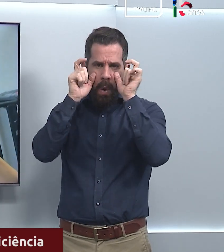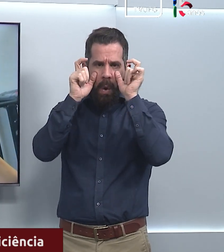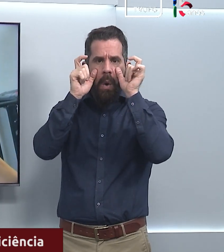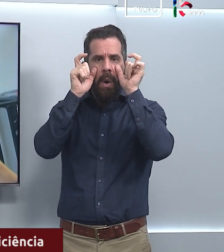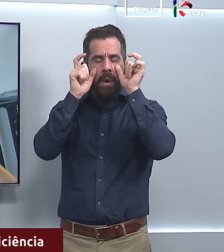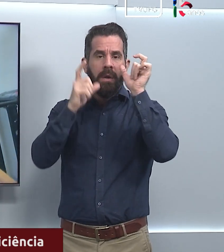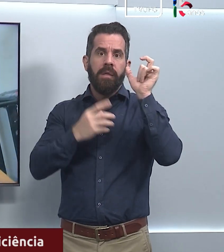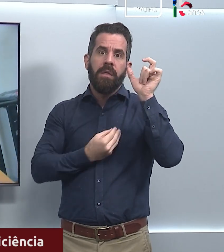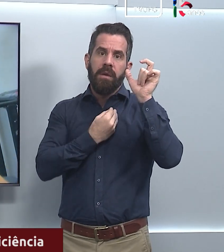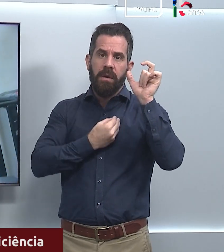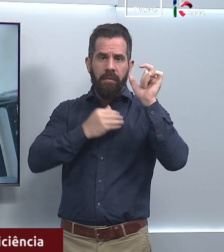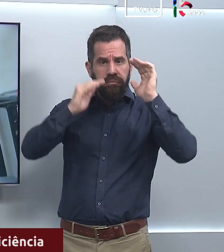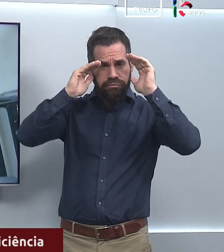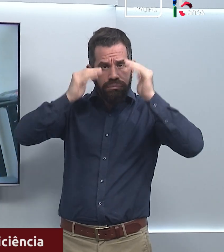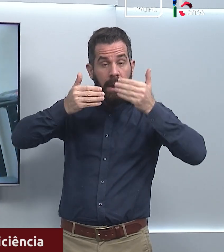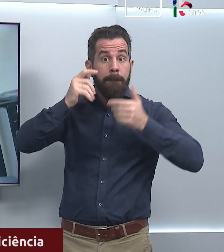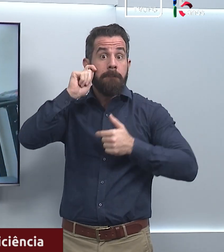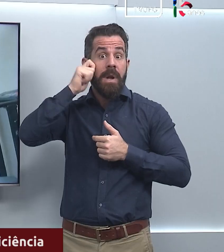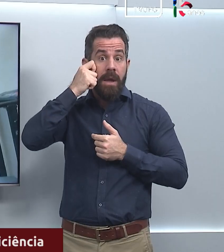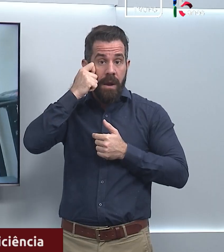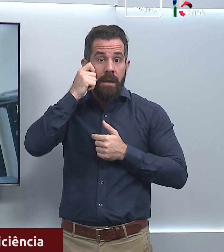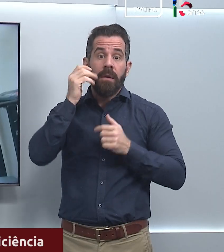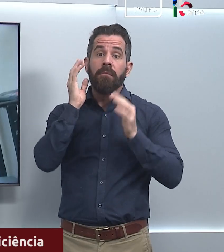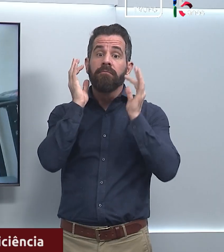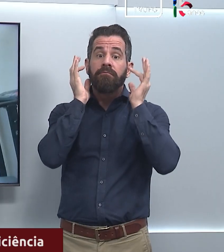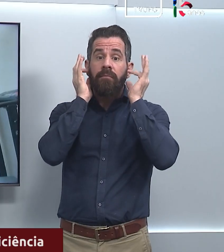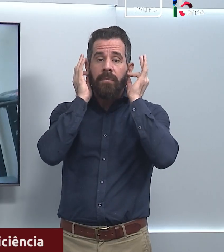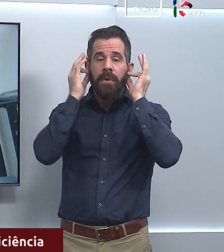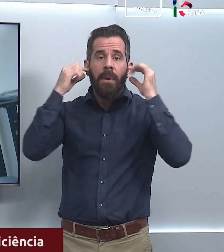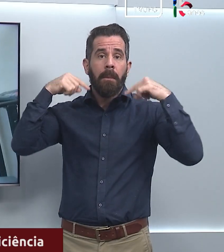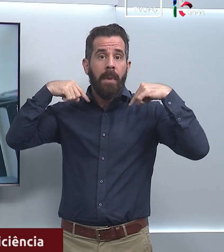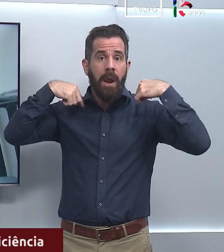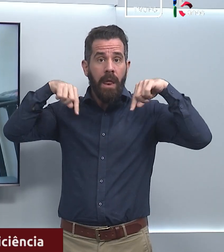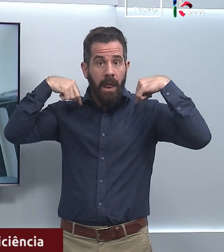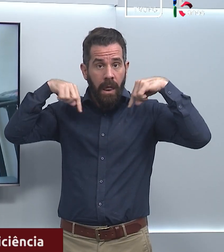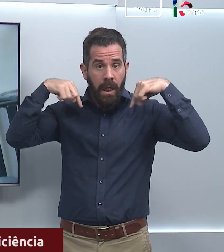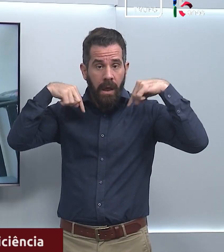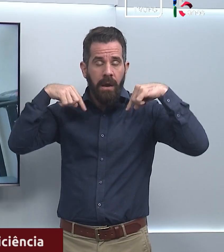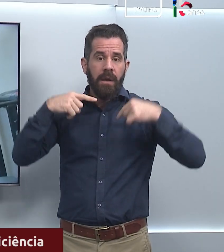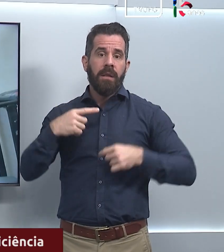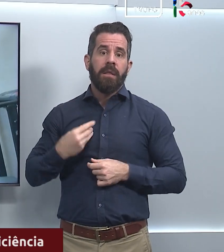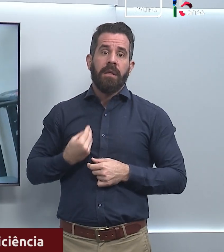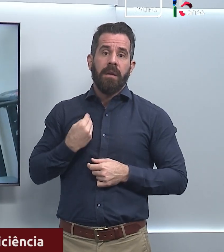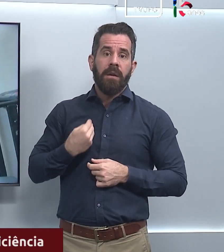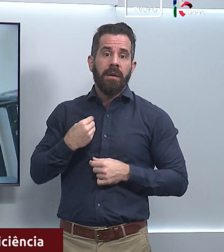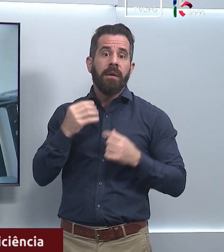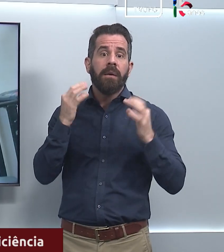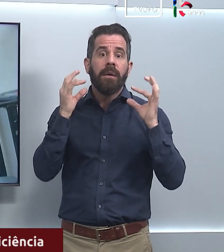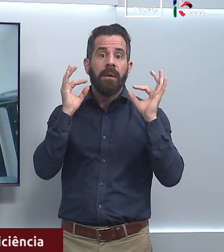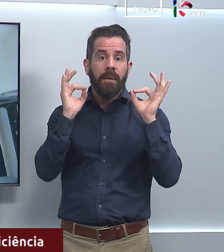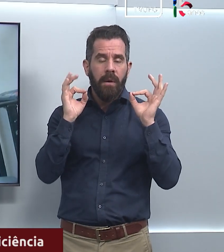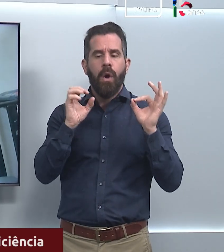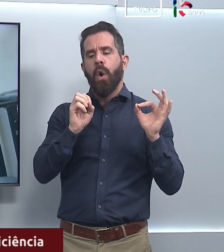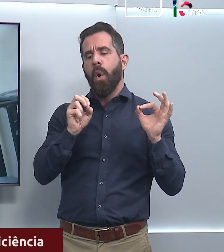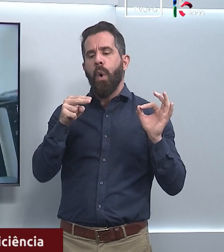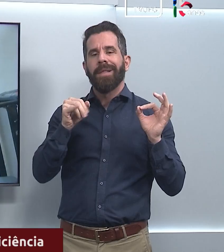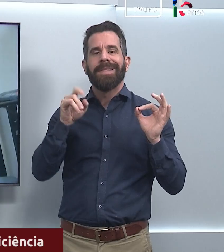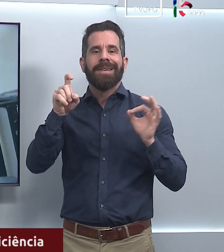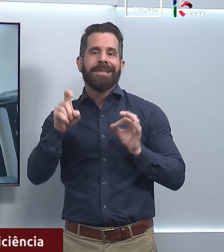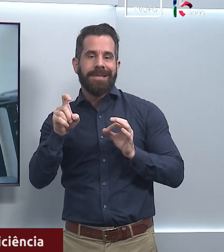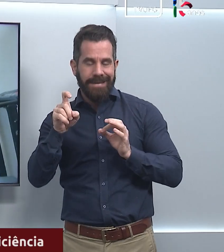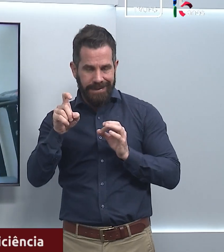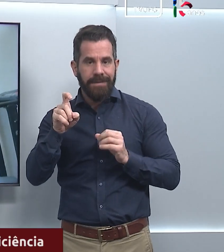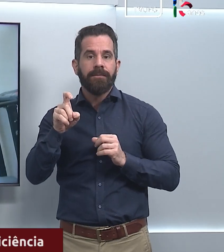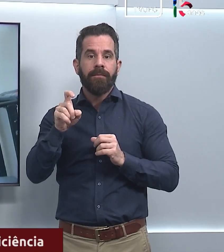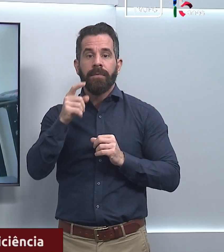lentes pretas, uso um brinquinho pendurado na ponta ônix. Tenho